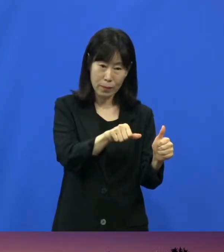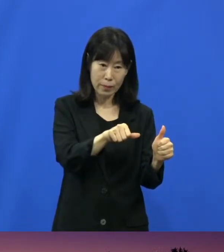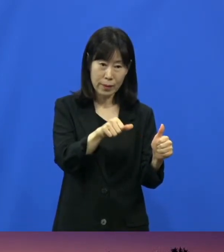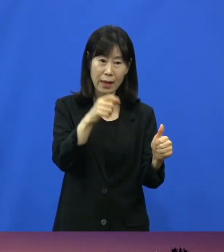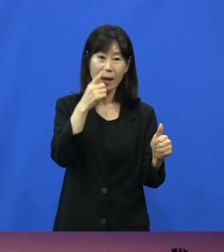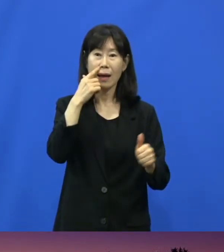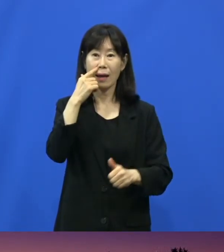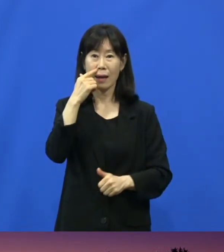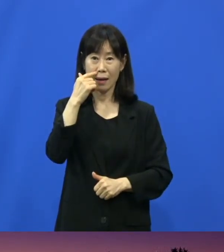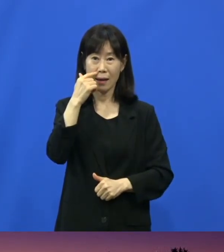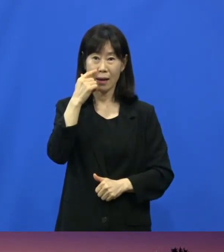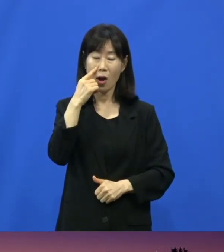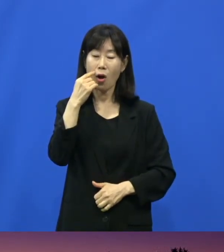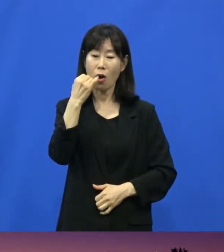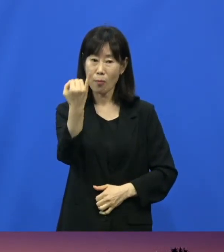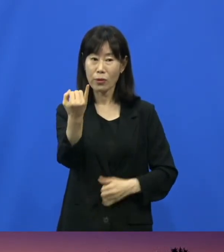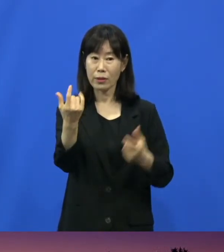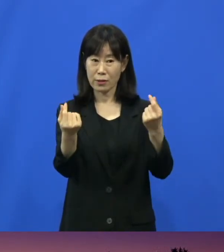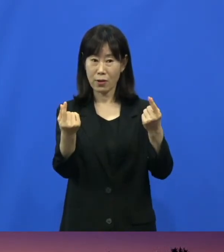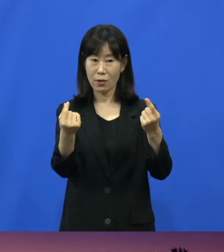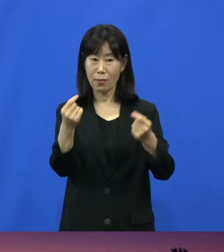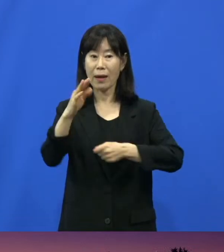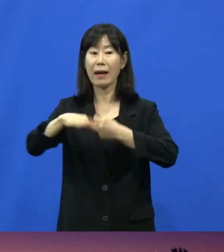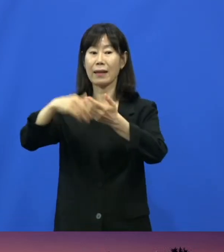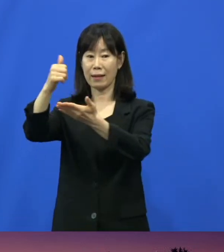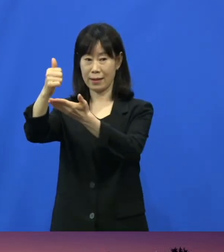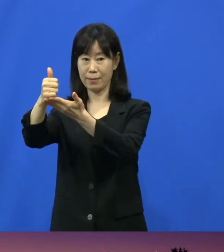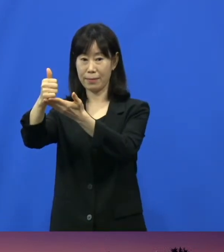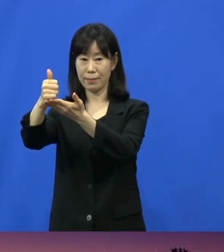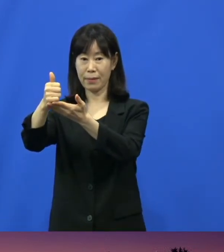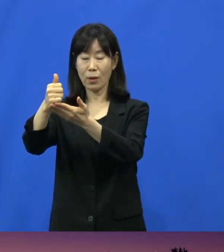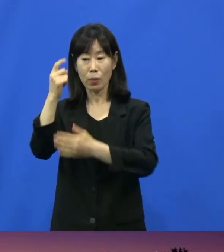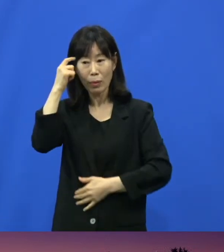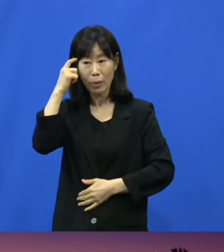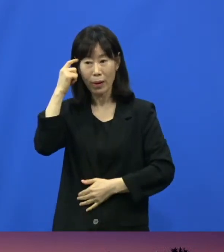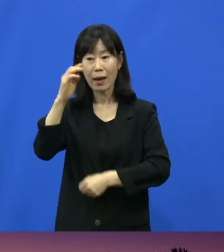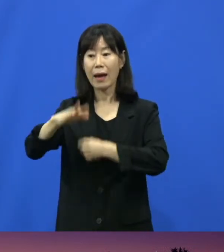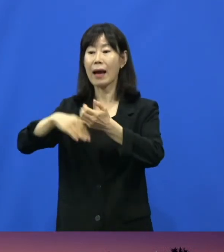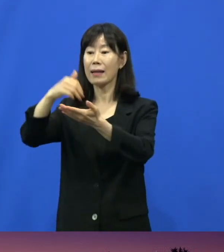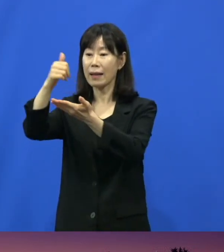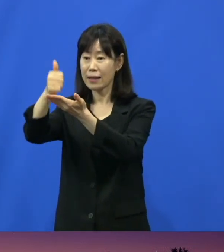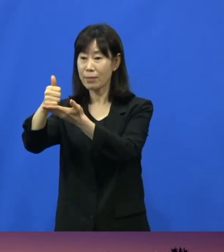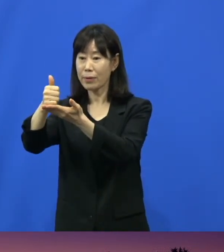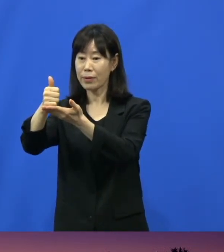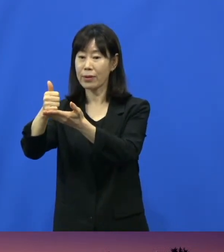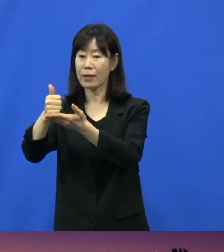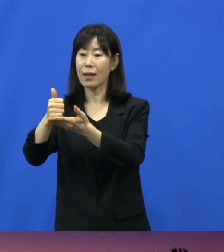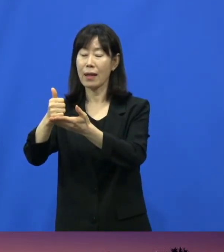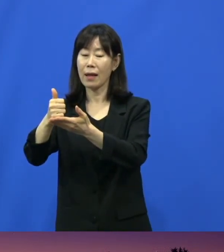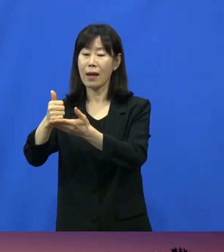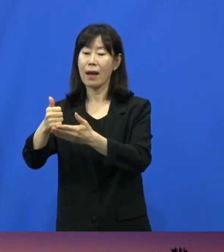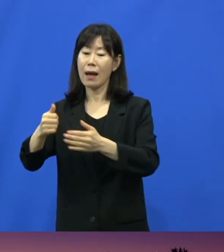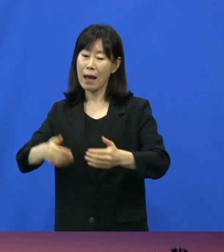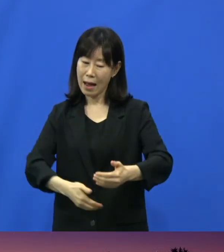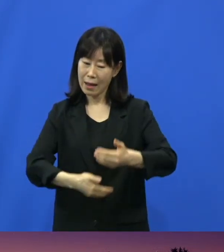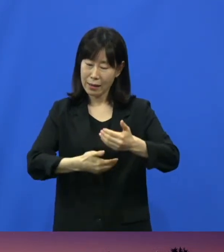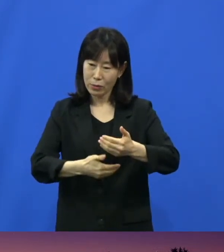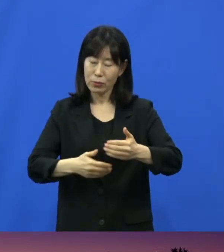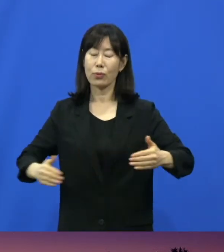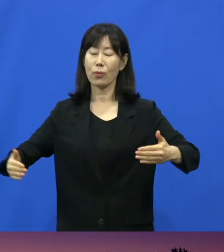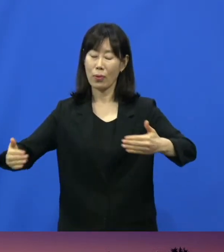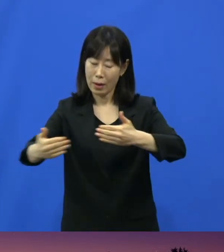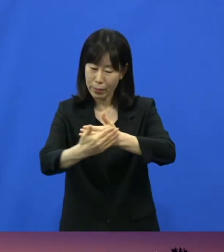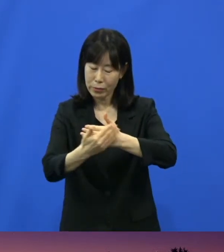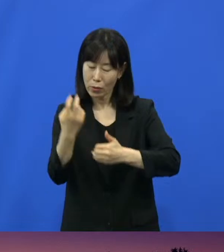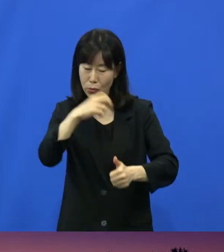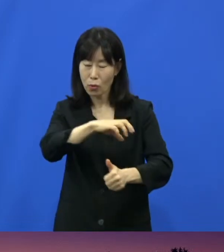그러니까 하나님은 안아주시는 분이고 돌보시는 분이고 유모와 같은 분이고 엄마와 같은 분이라는 거예요.